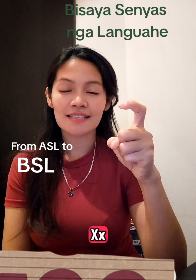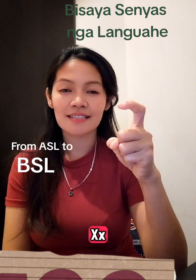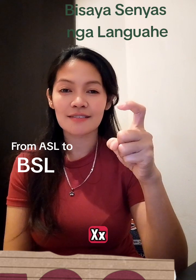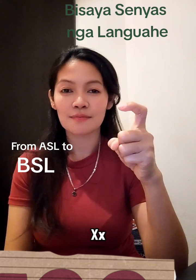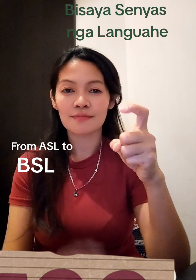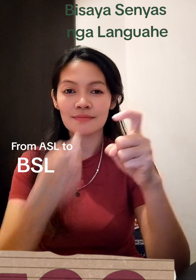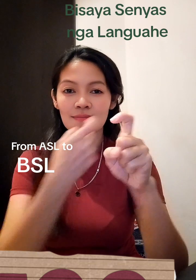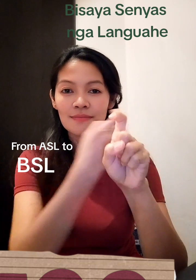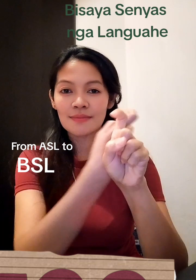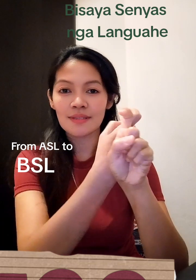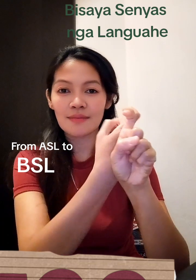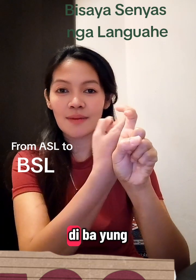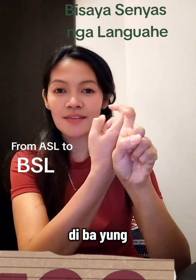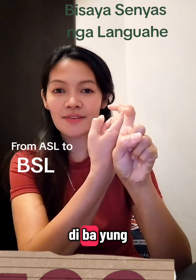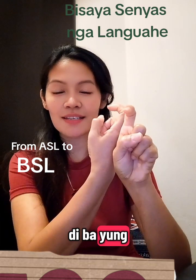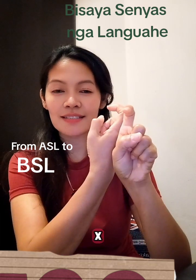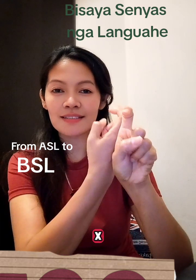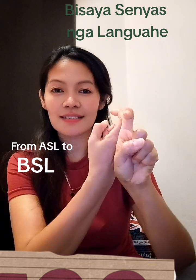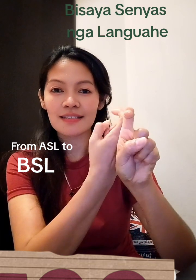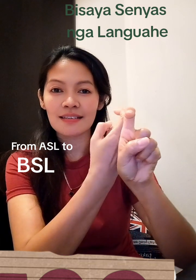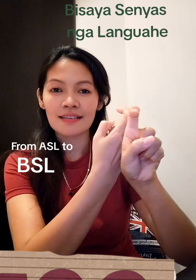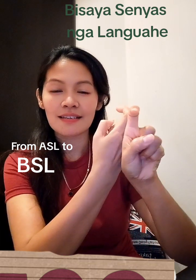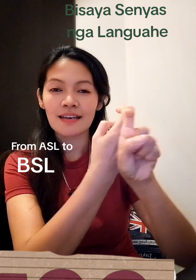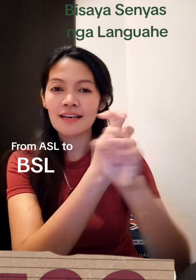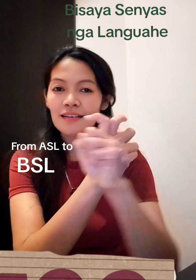X. Diba yung X?